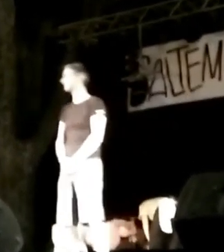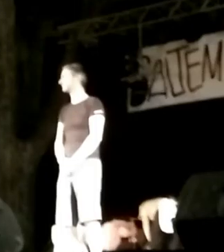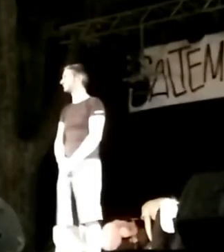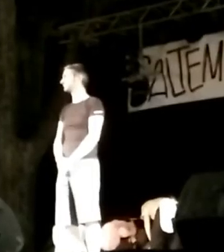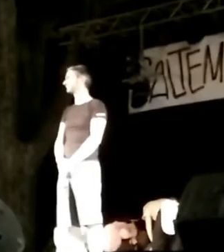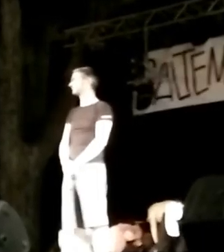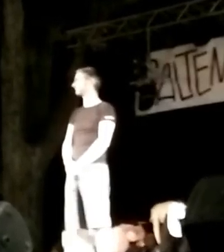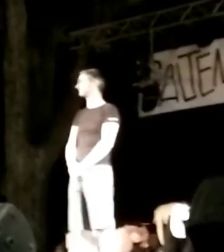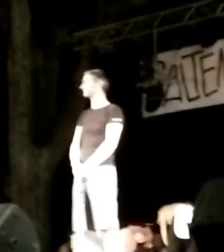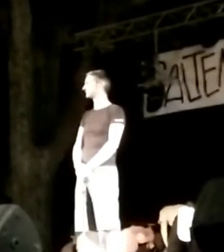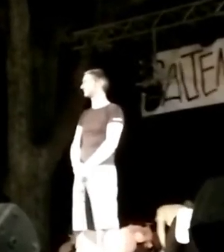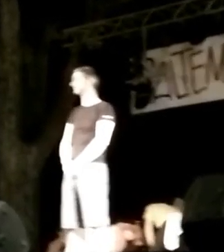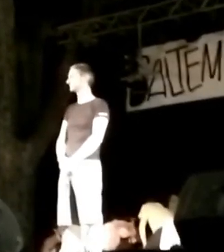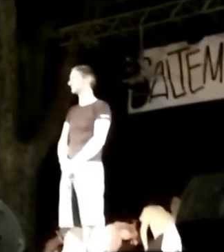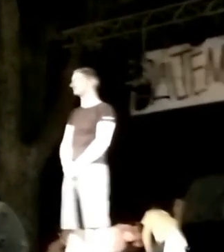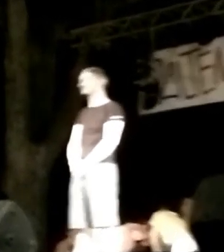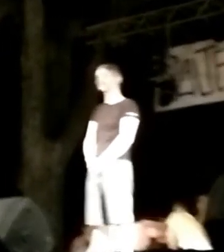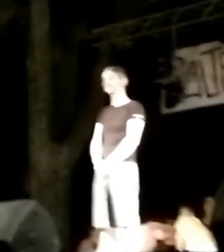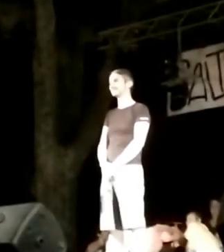Instagram,